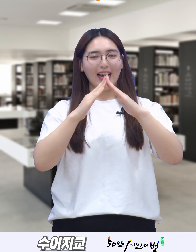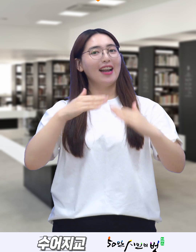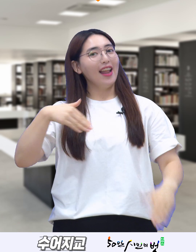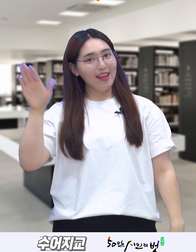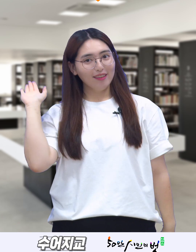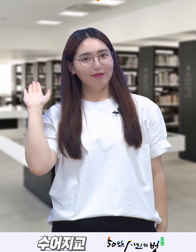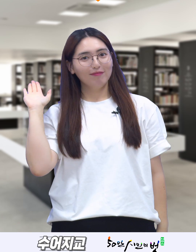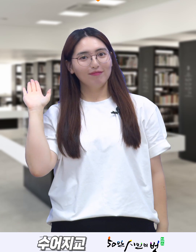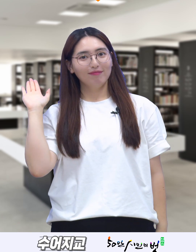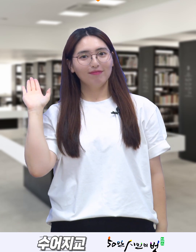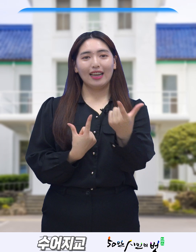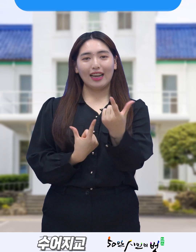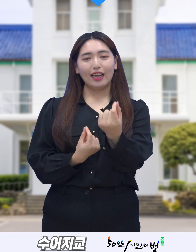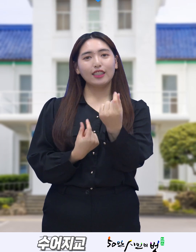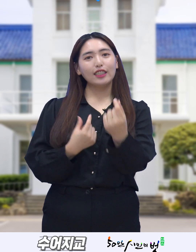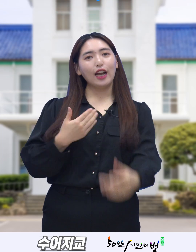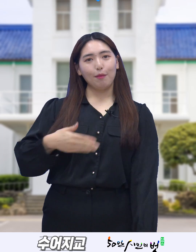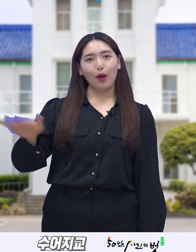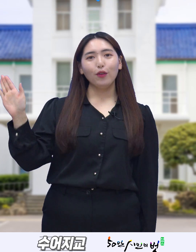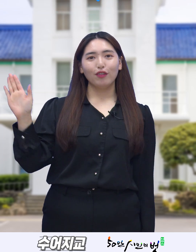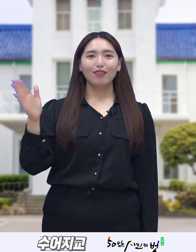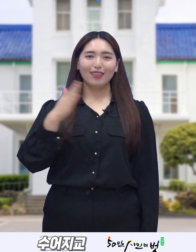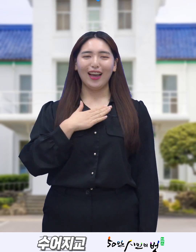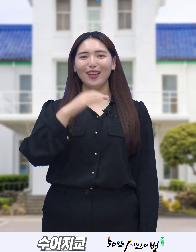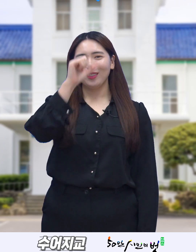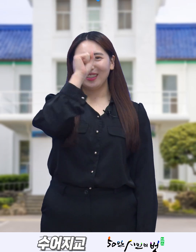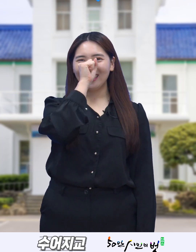갈래? 같이 가면 나야 좋지.